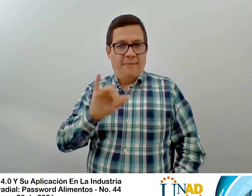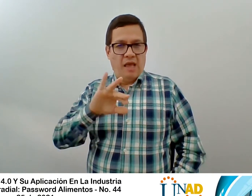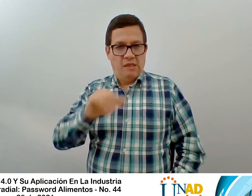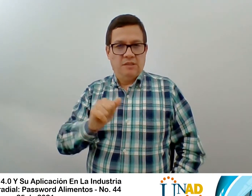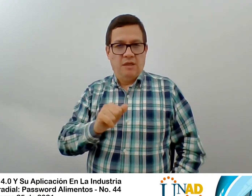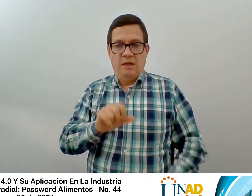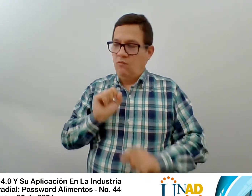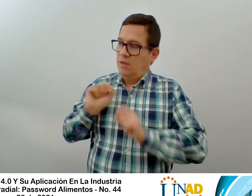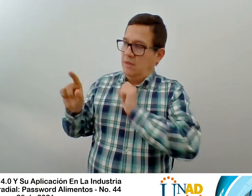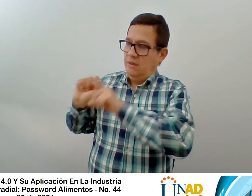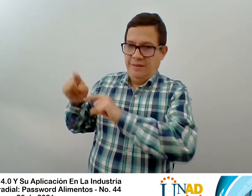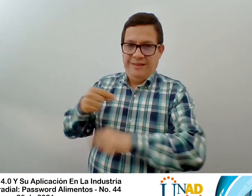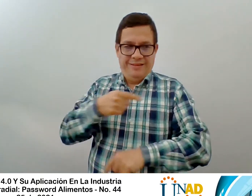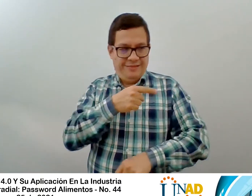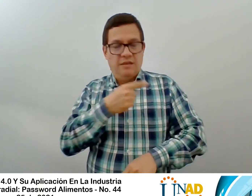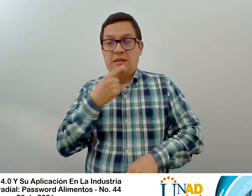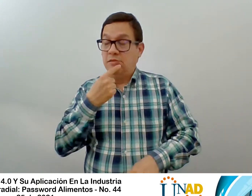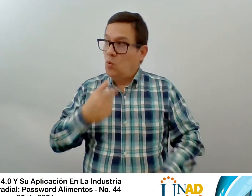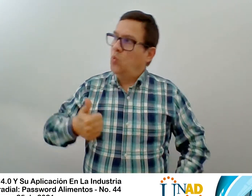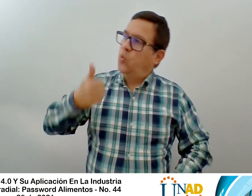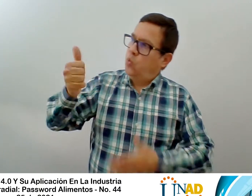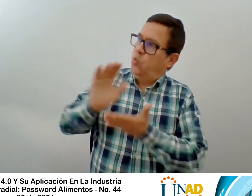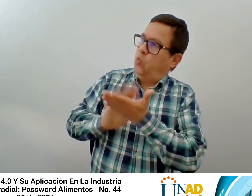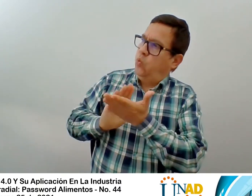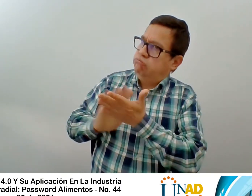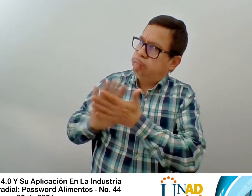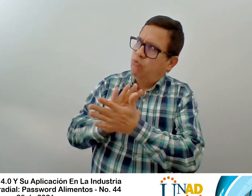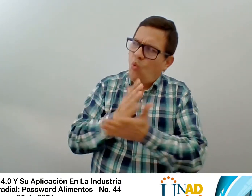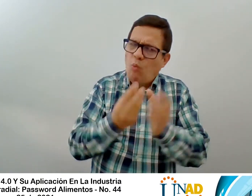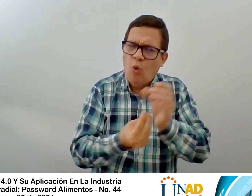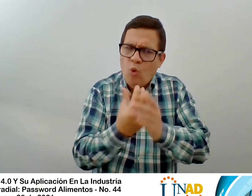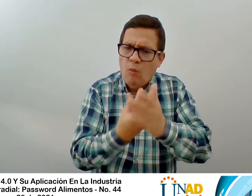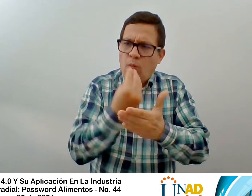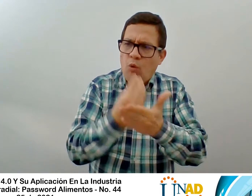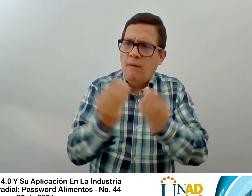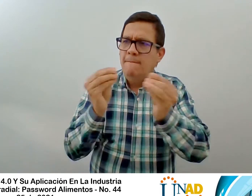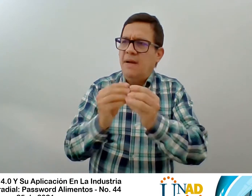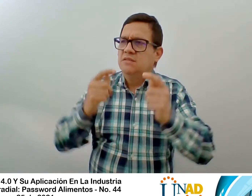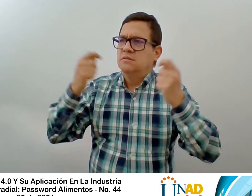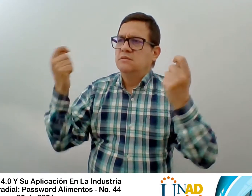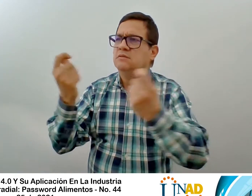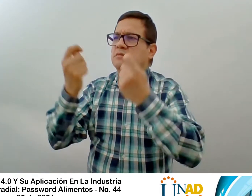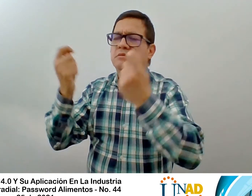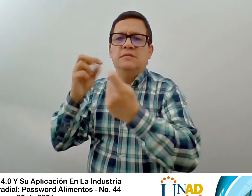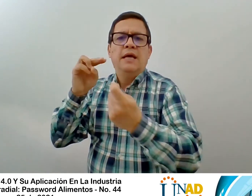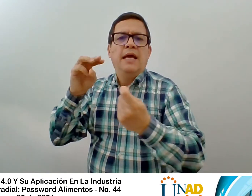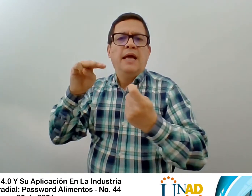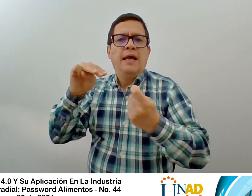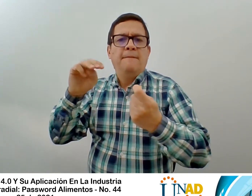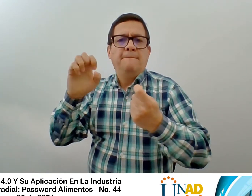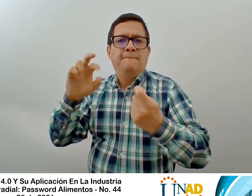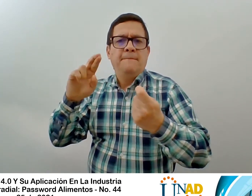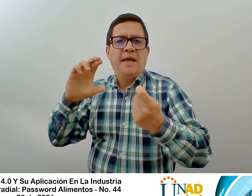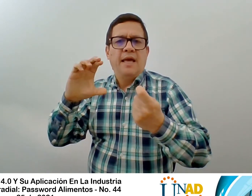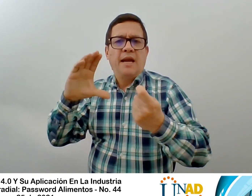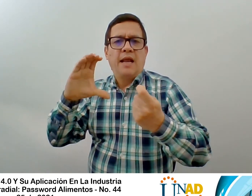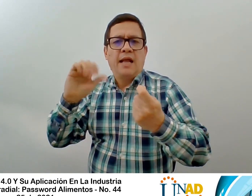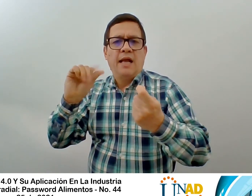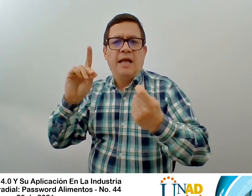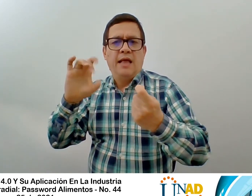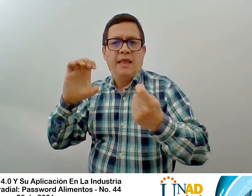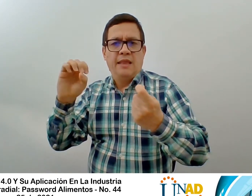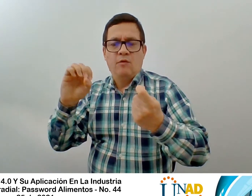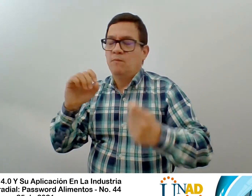que abarcan todos los eslabones de la cadena de producción y de mercadeo. ¿Y cuáles consideras